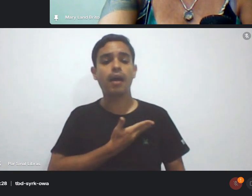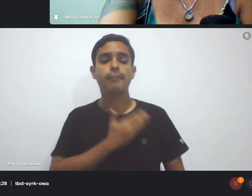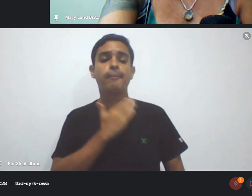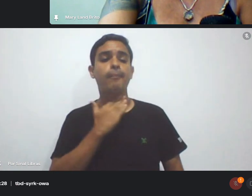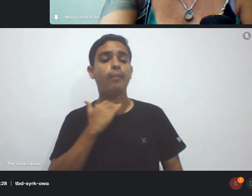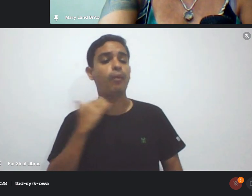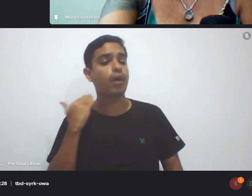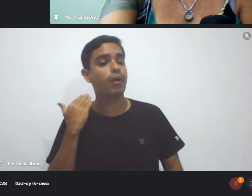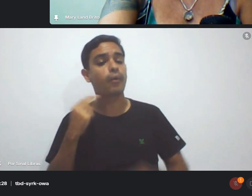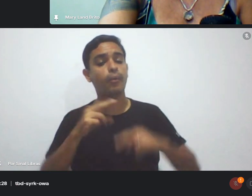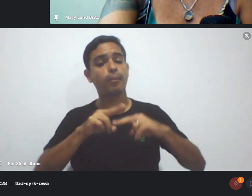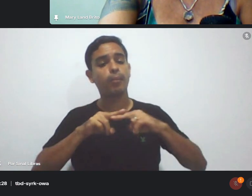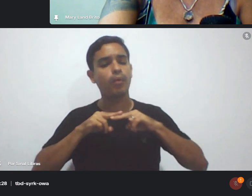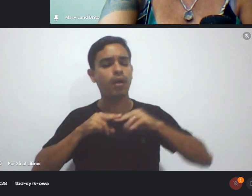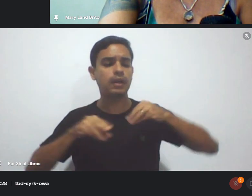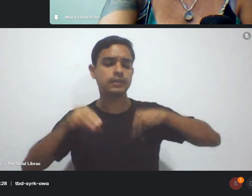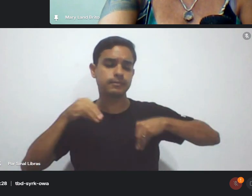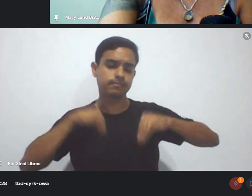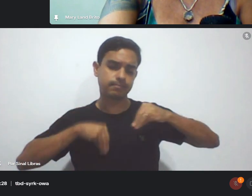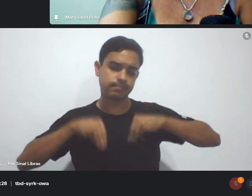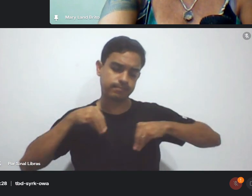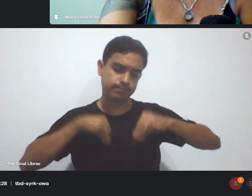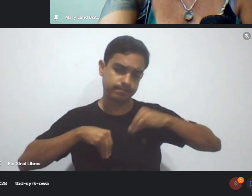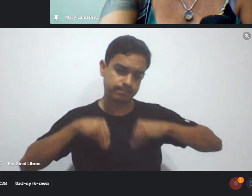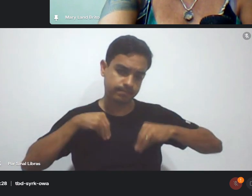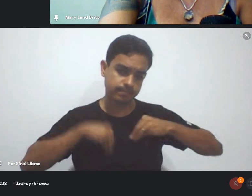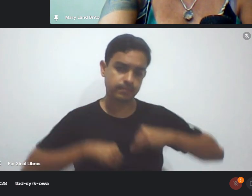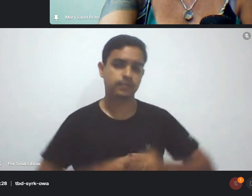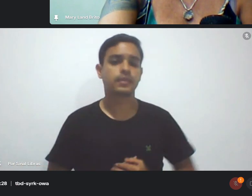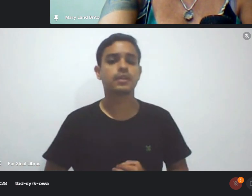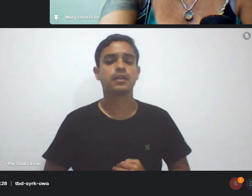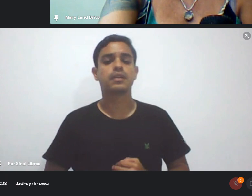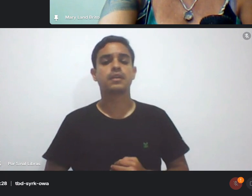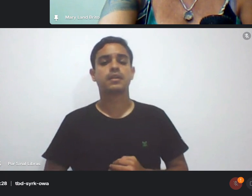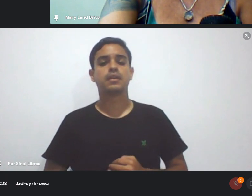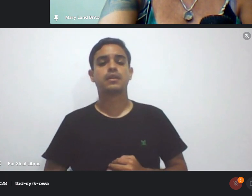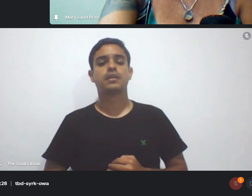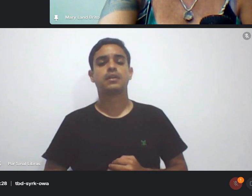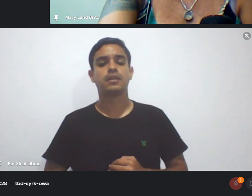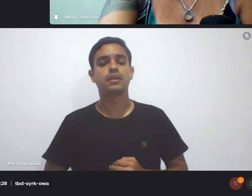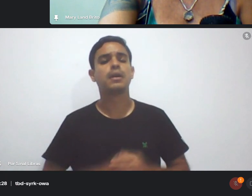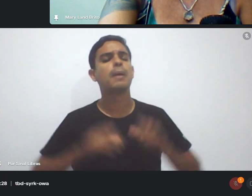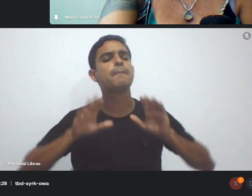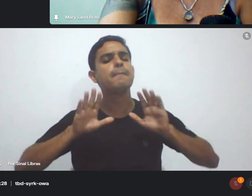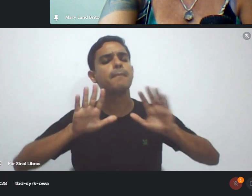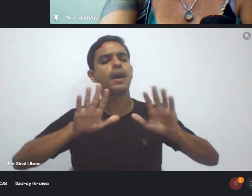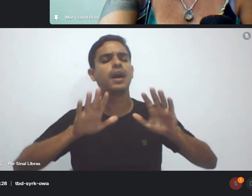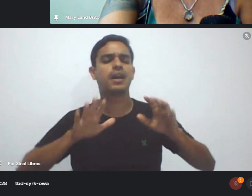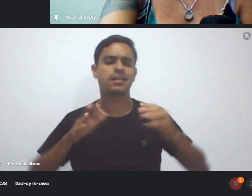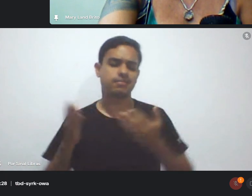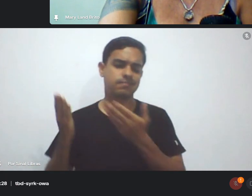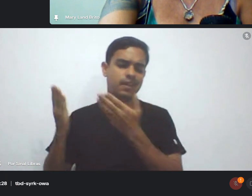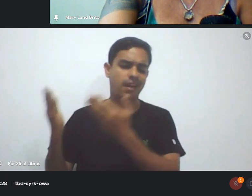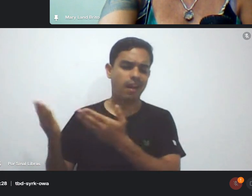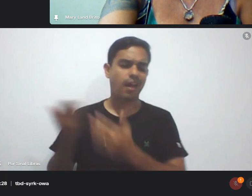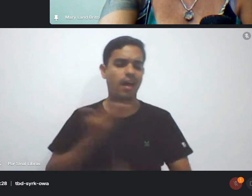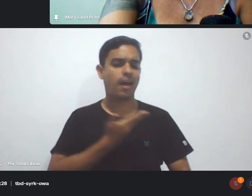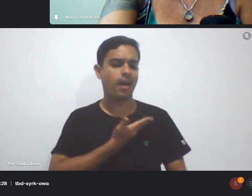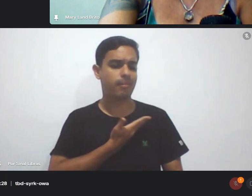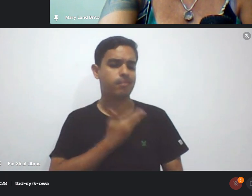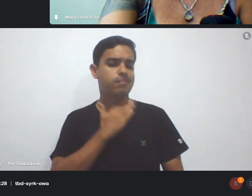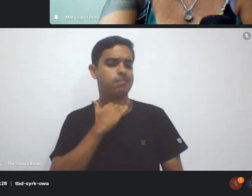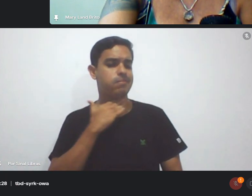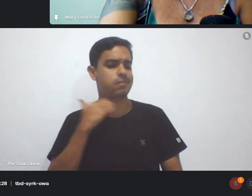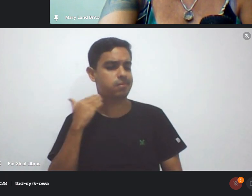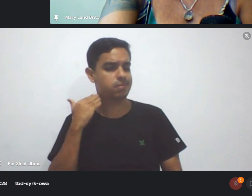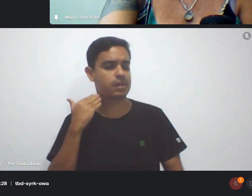problema e de outros problemas também envolvidos, mas eu tenho essa perda na minha vida. É